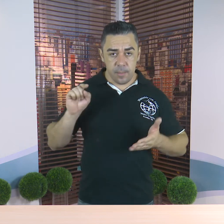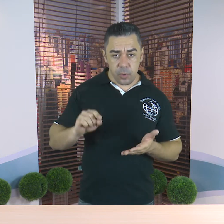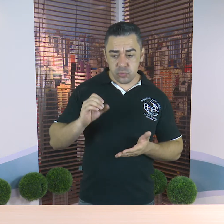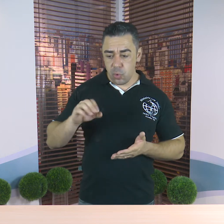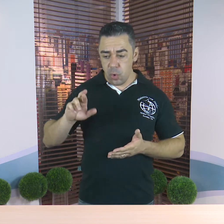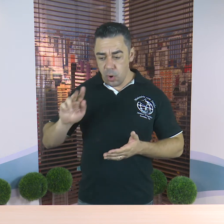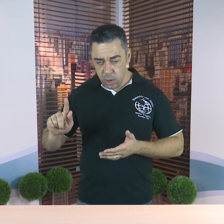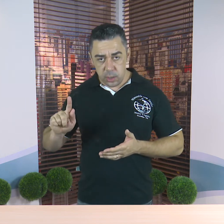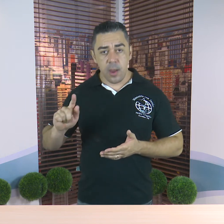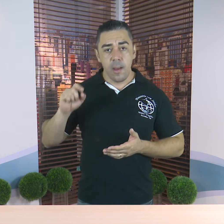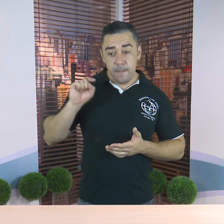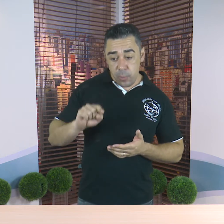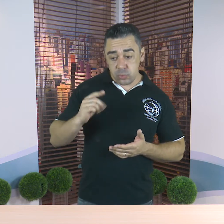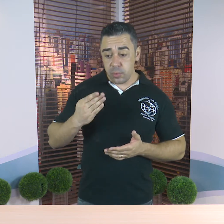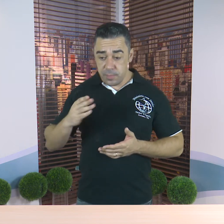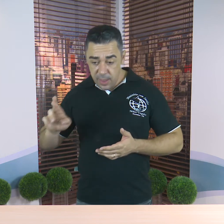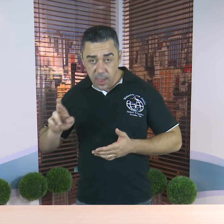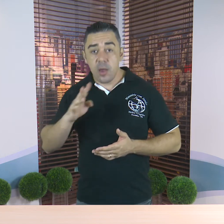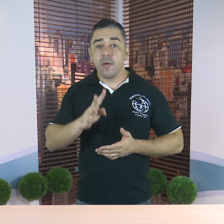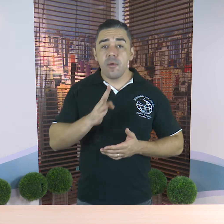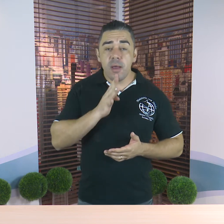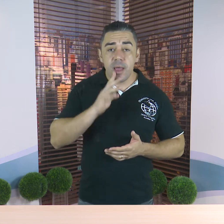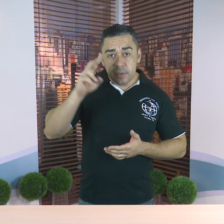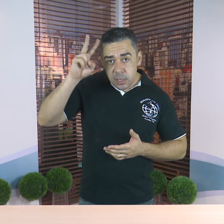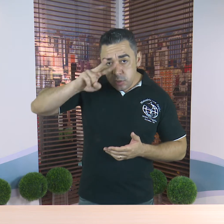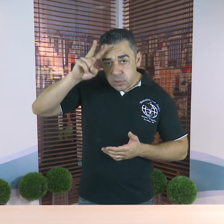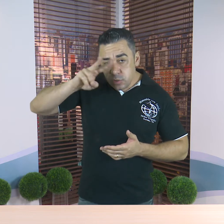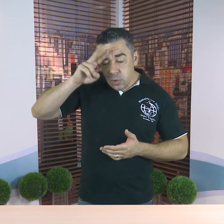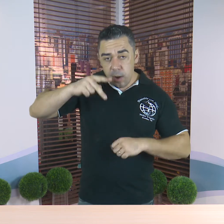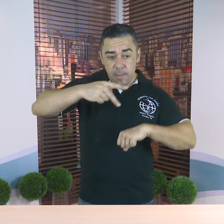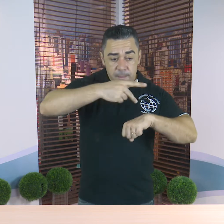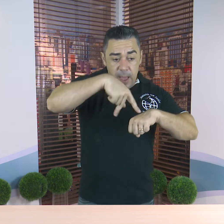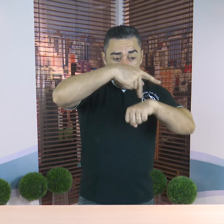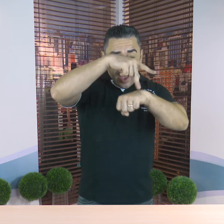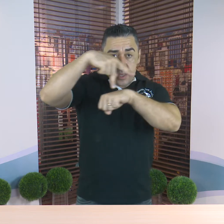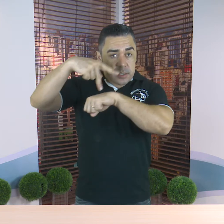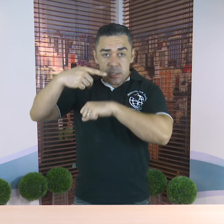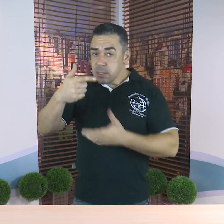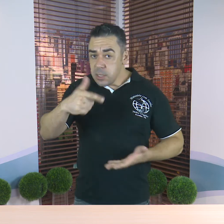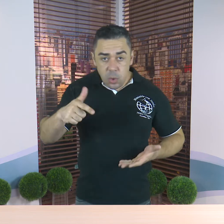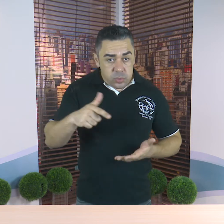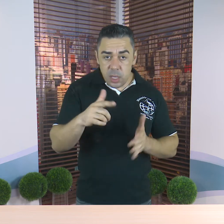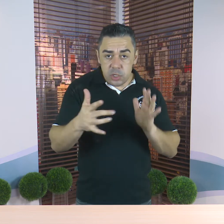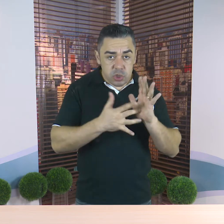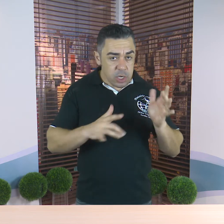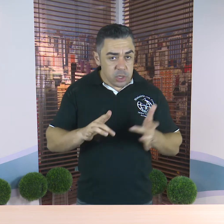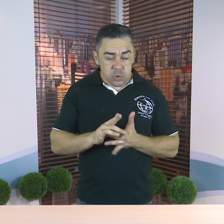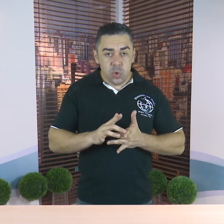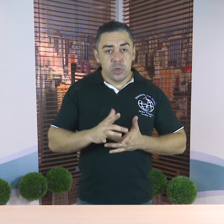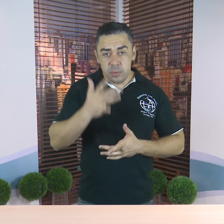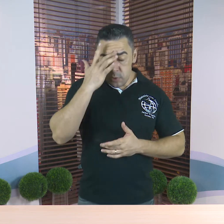portasabertas.org.br e conheça a triste história das nações sem Cristo e que perseguem e matam